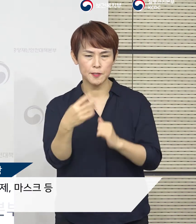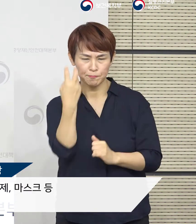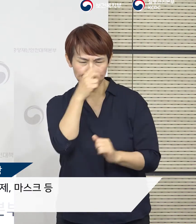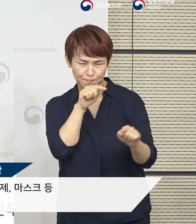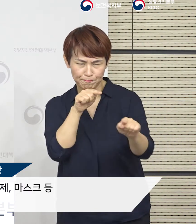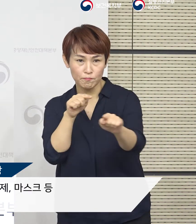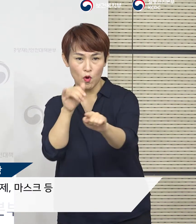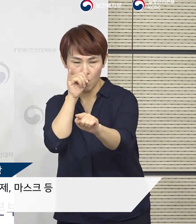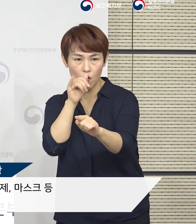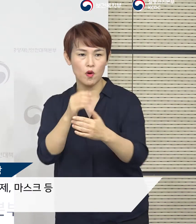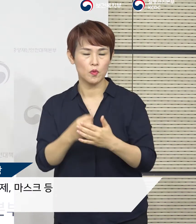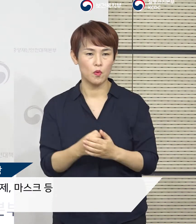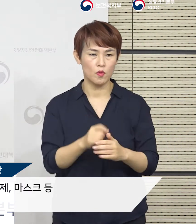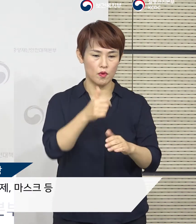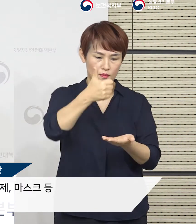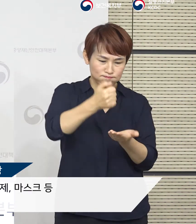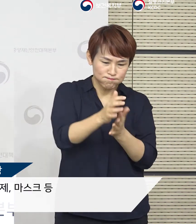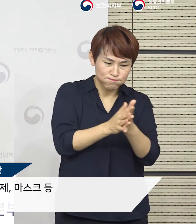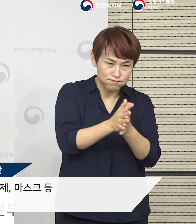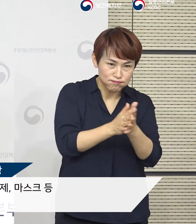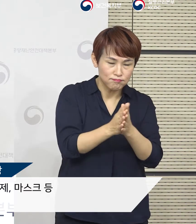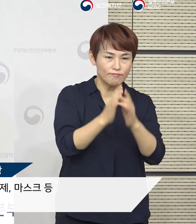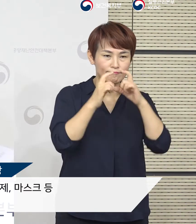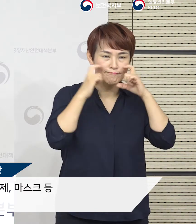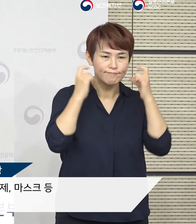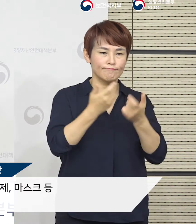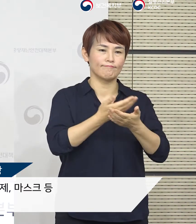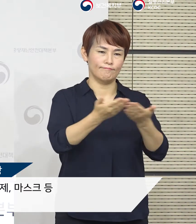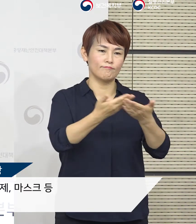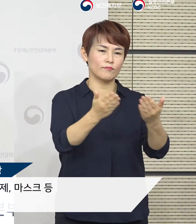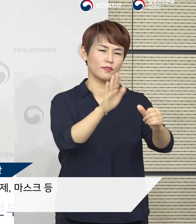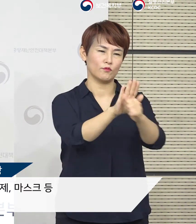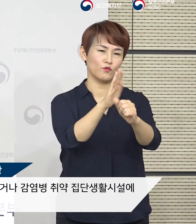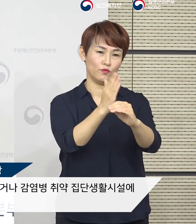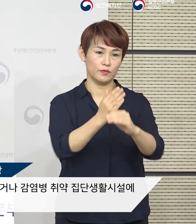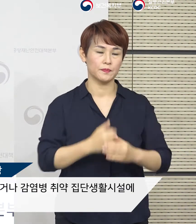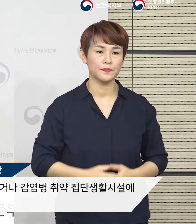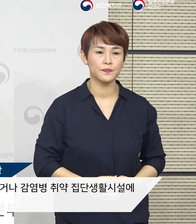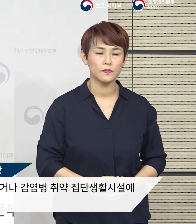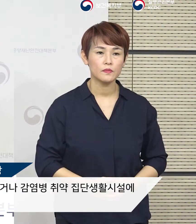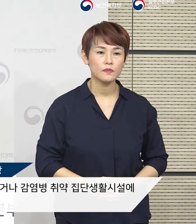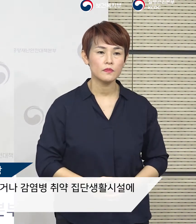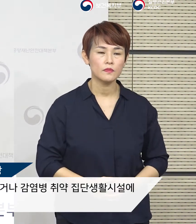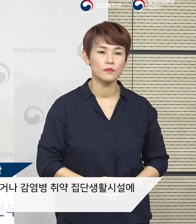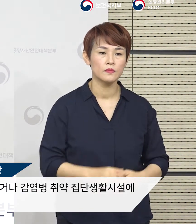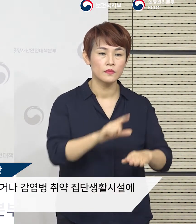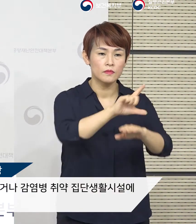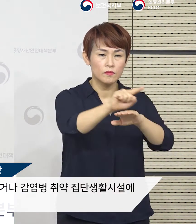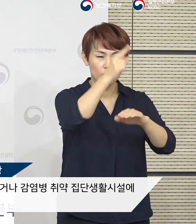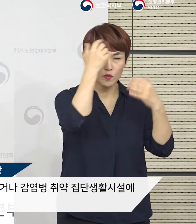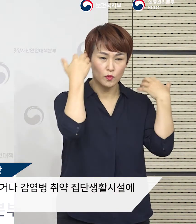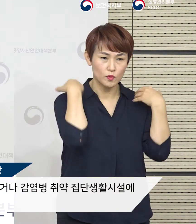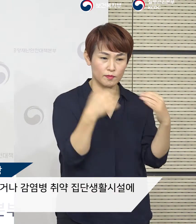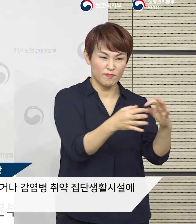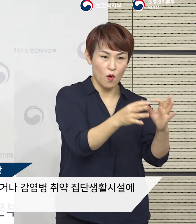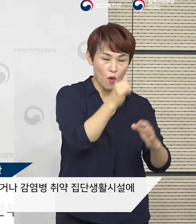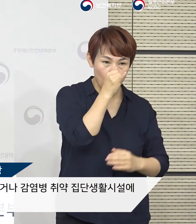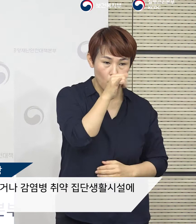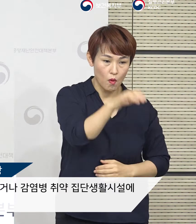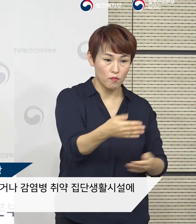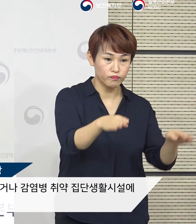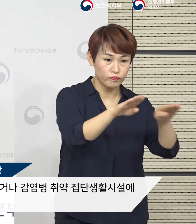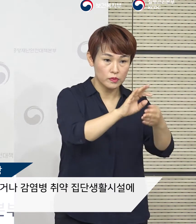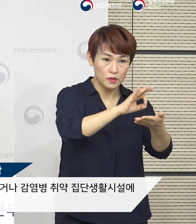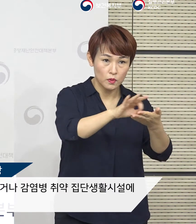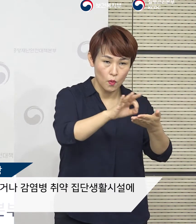함께 손소독제, 마스크 등 방역 물품을 지원하고 있습니다. 지자체 소관 시설 이용료, 임대료를